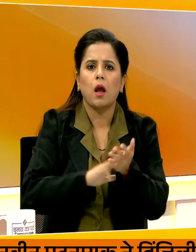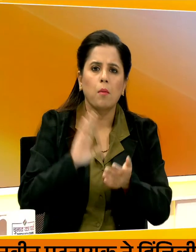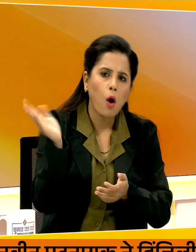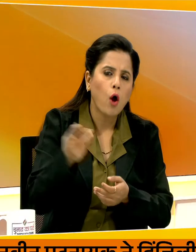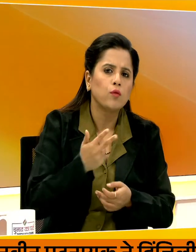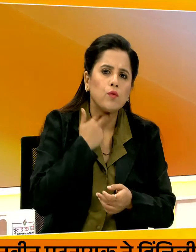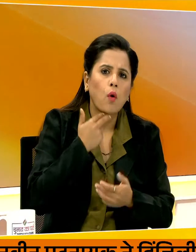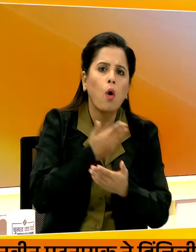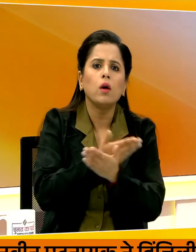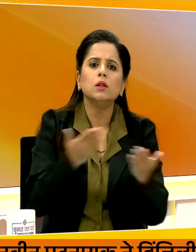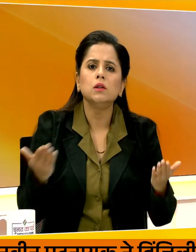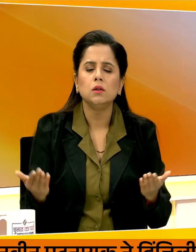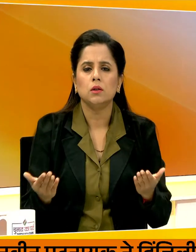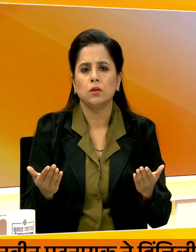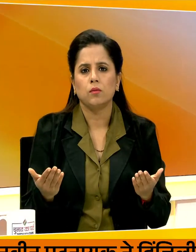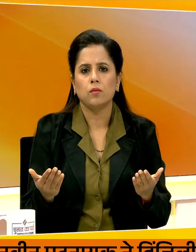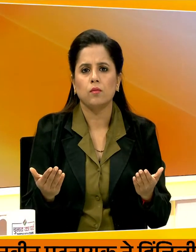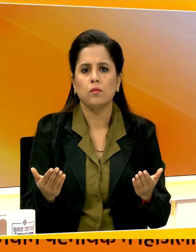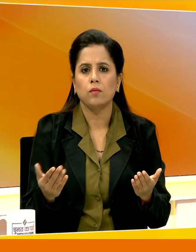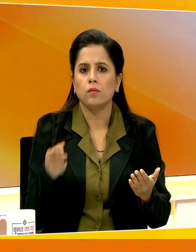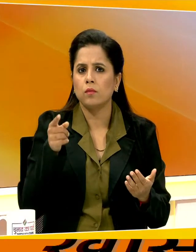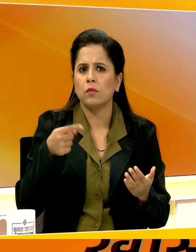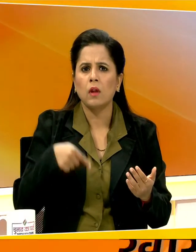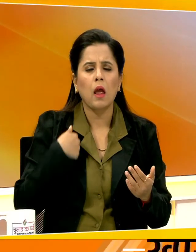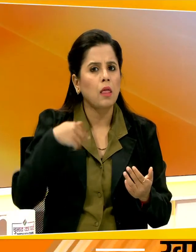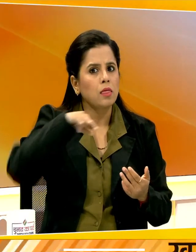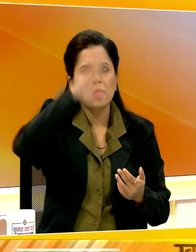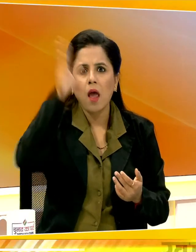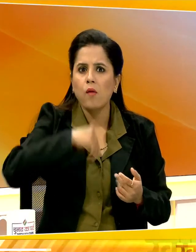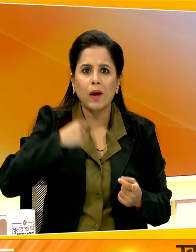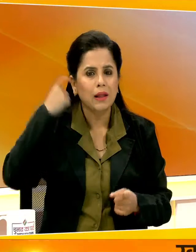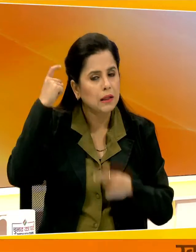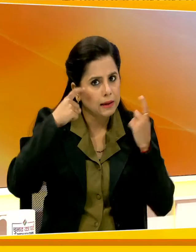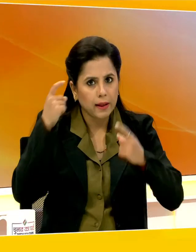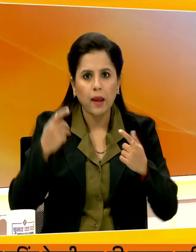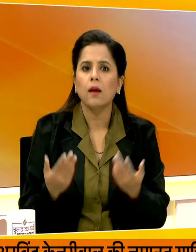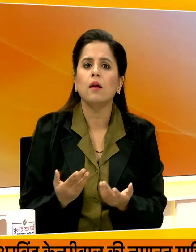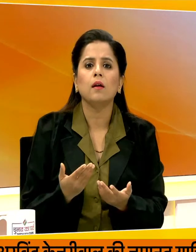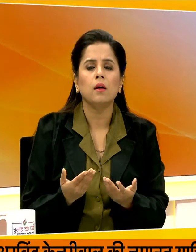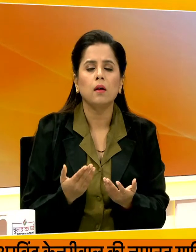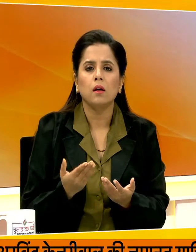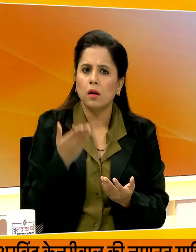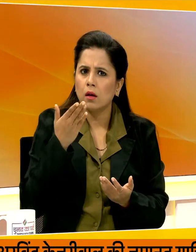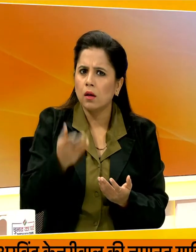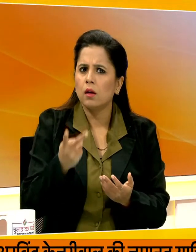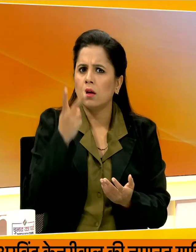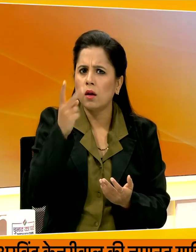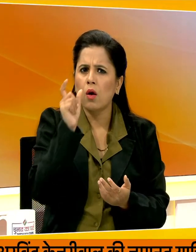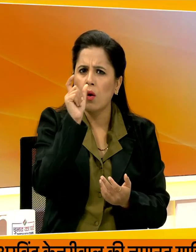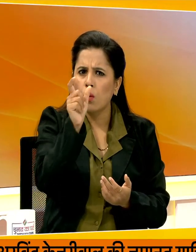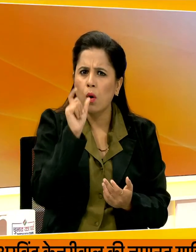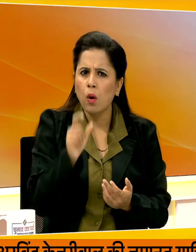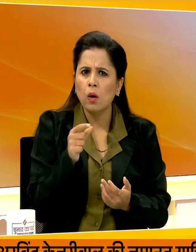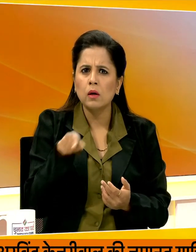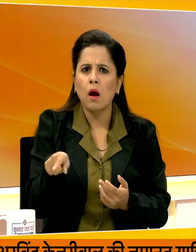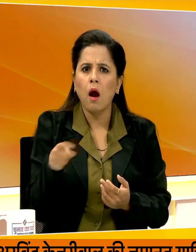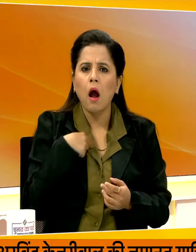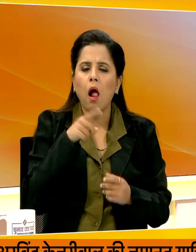आवाज, और जो कभी हमने सोचा भी ना हो ऐसे वाक्य हमारे मुंह में रख